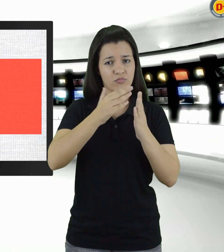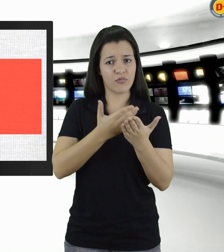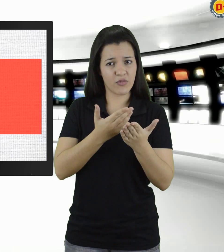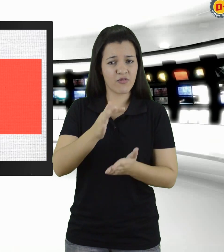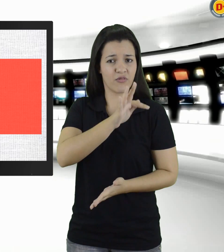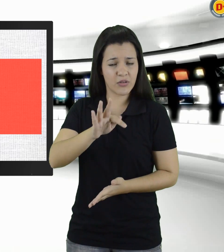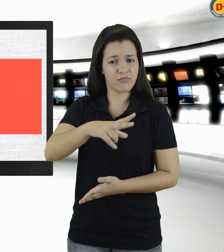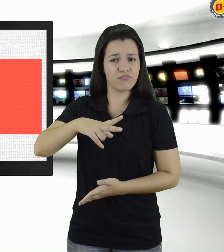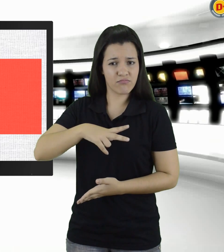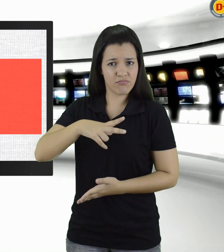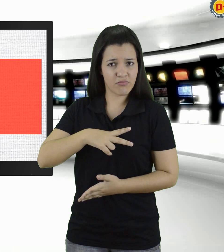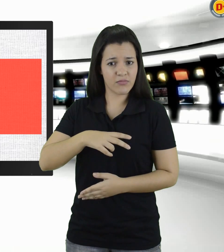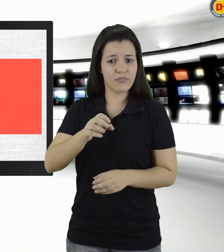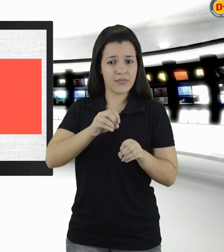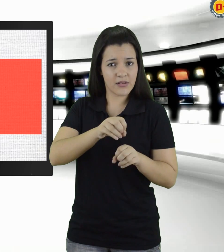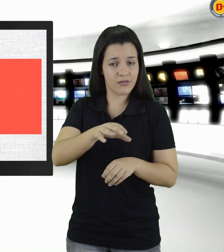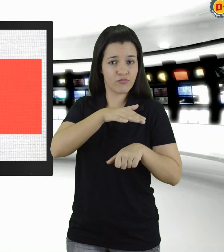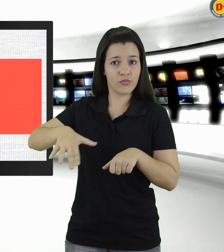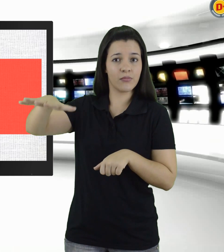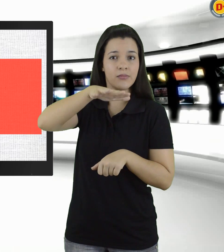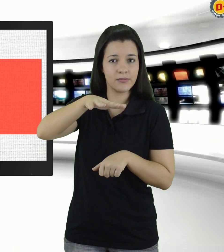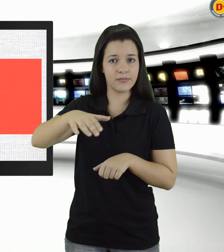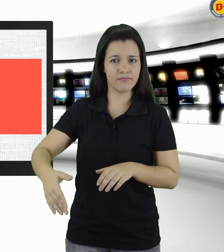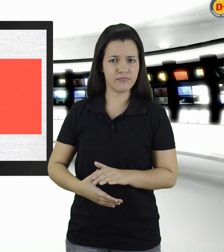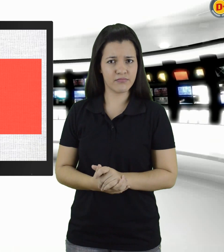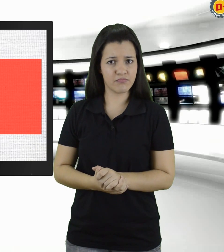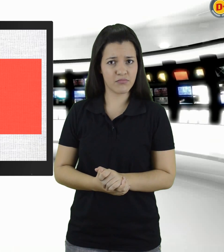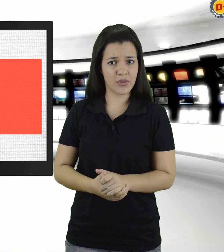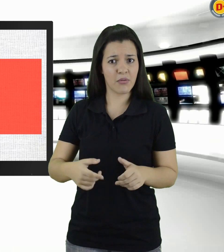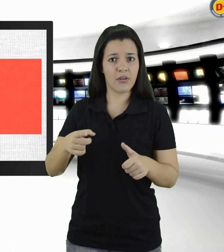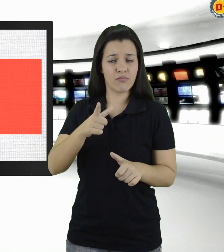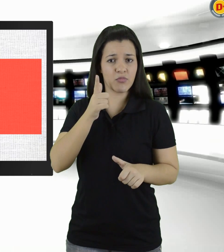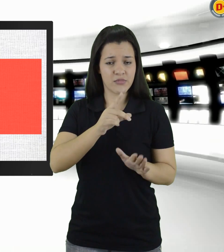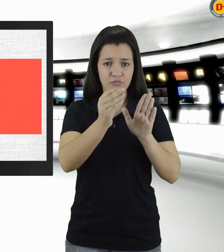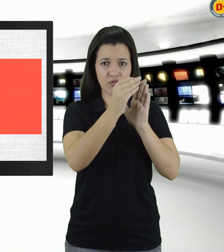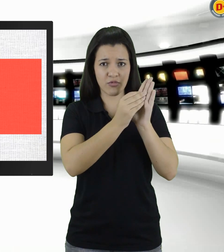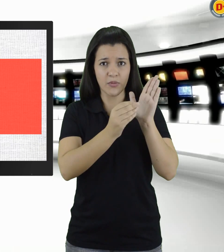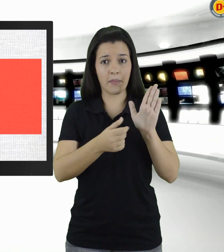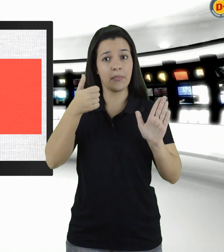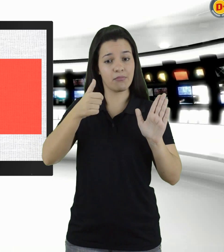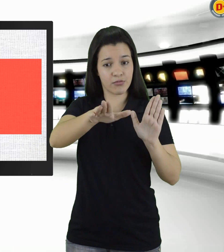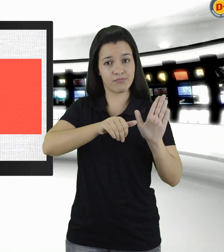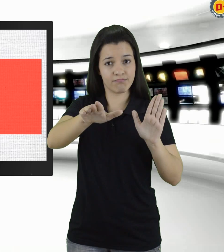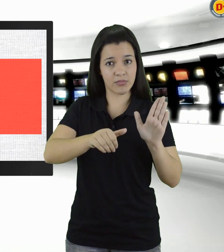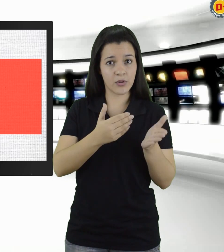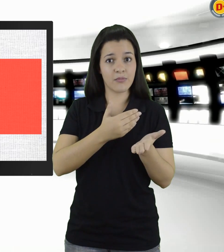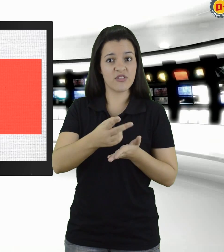privadas de ensino superior o resultado da primeira chamada será divulgado no dia 25 de janeiro e da